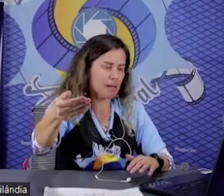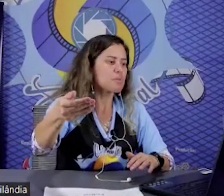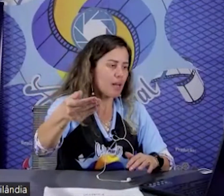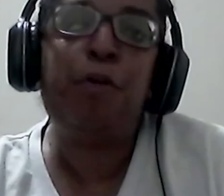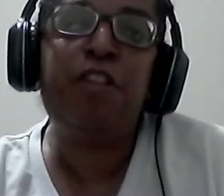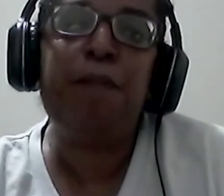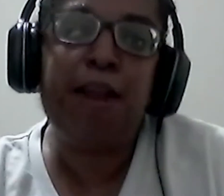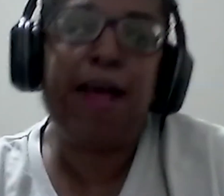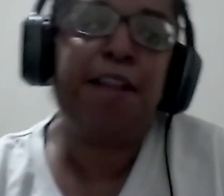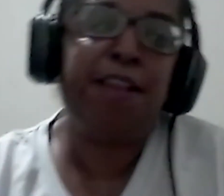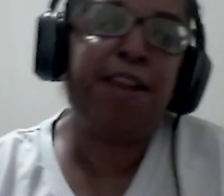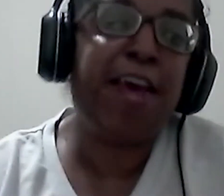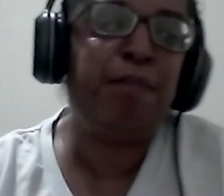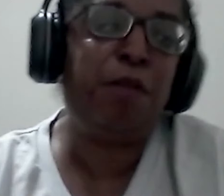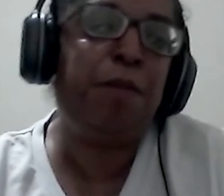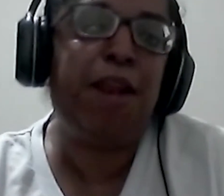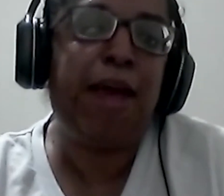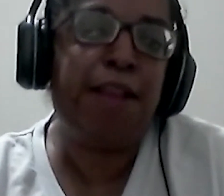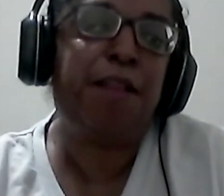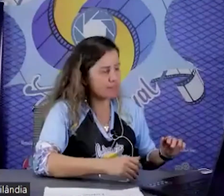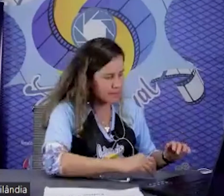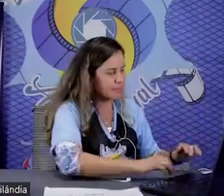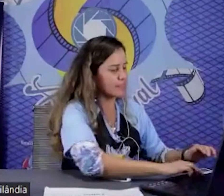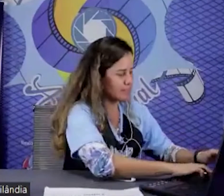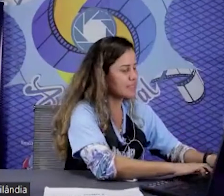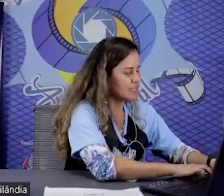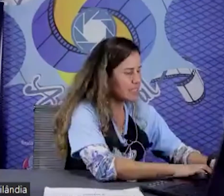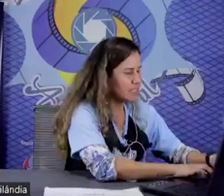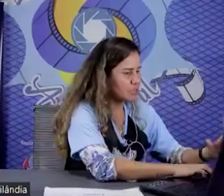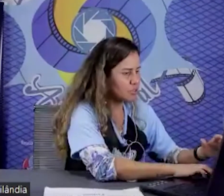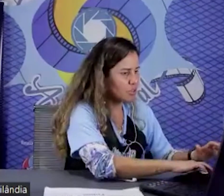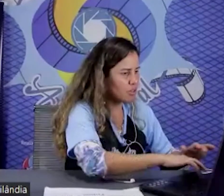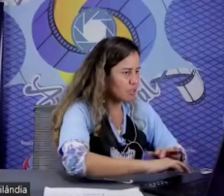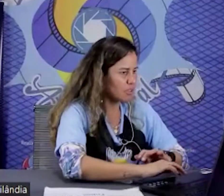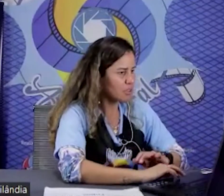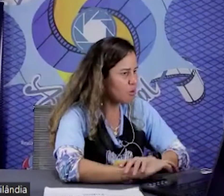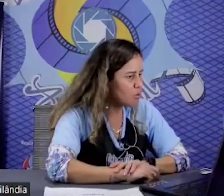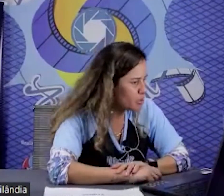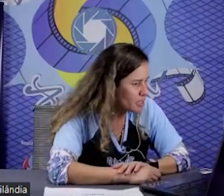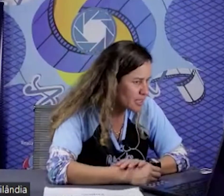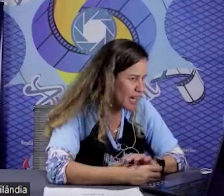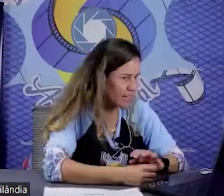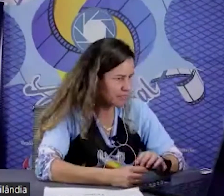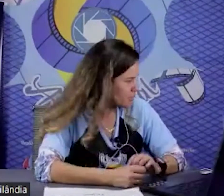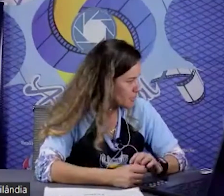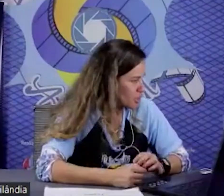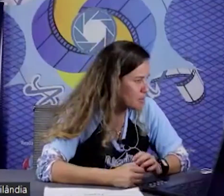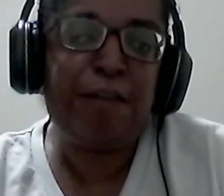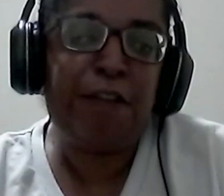as possibilidades. Todas as possibilidades. Deixa eu só concluir, Sara. Vou terminar. Fique à